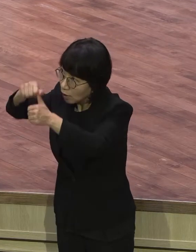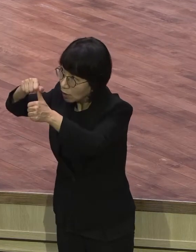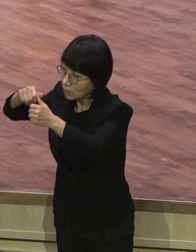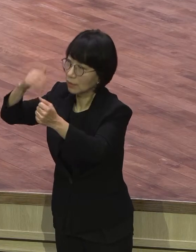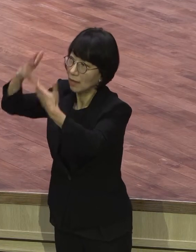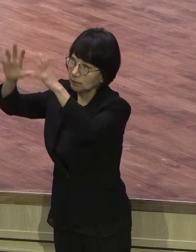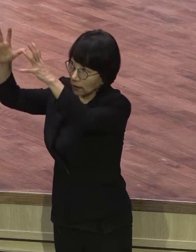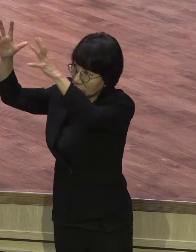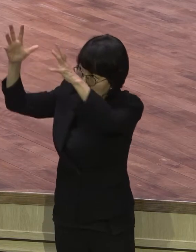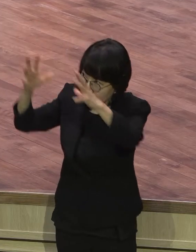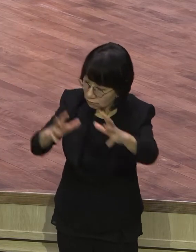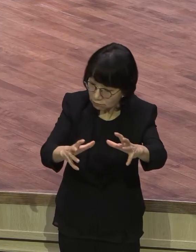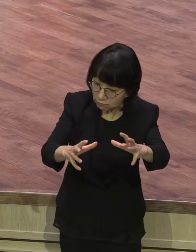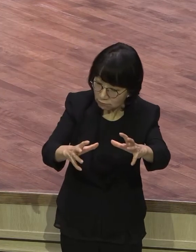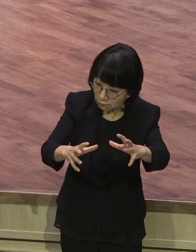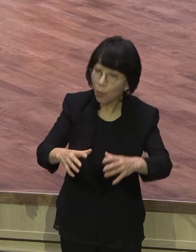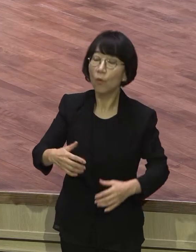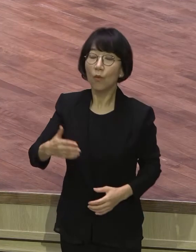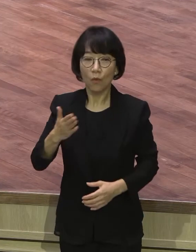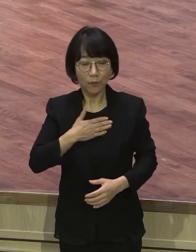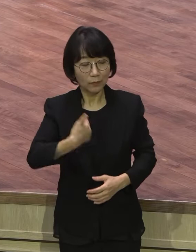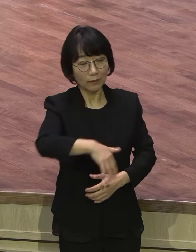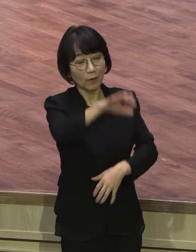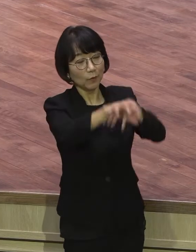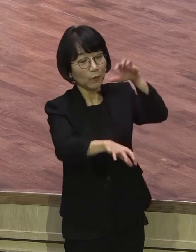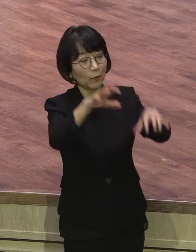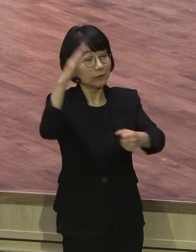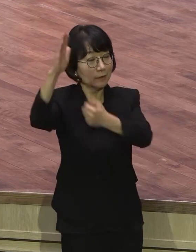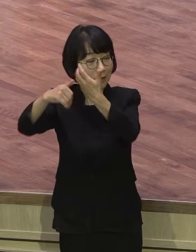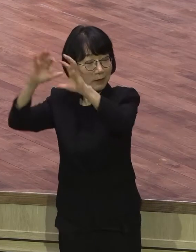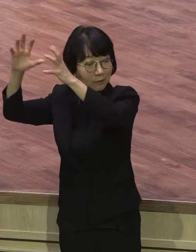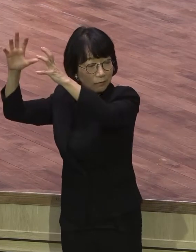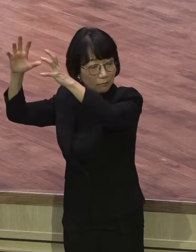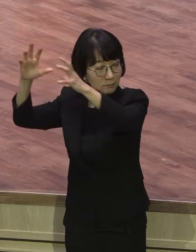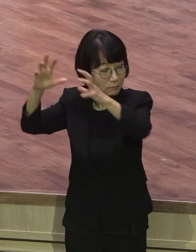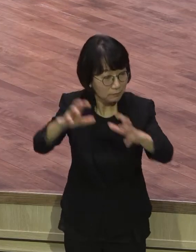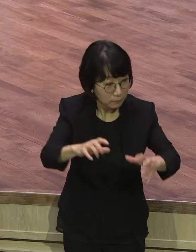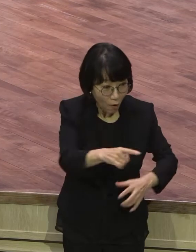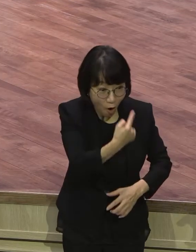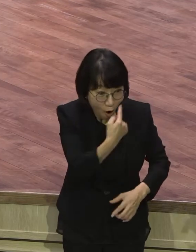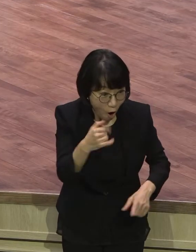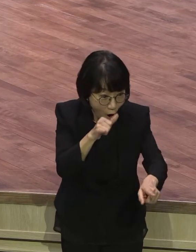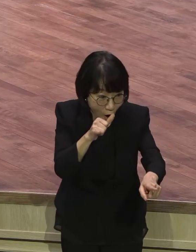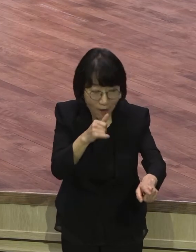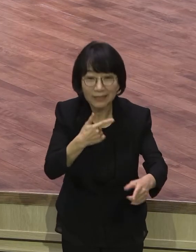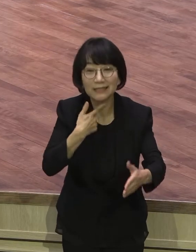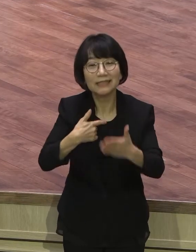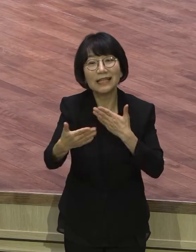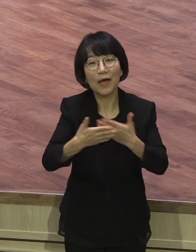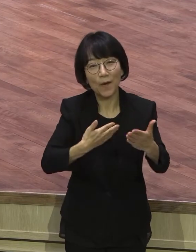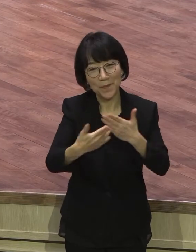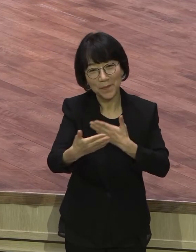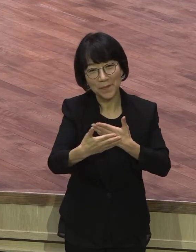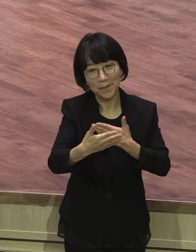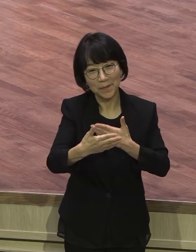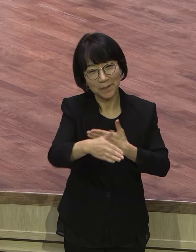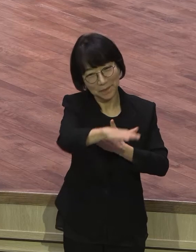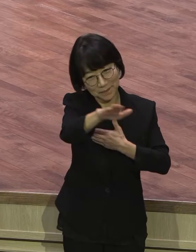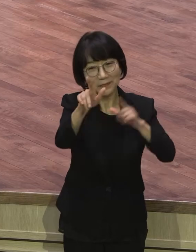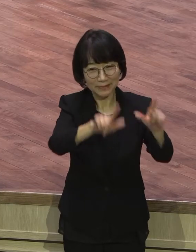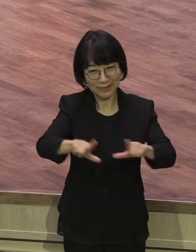일에 내가 가는 곳마다 하나님 나라 임하는 이 놀라운 증거를 체험하고 사는 것이 성도의